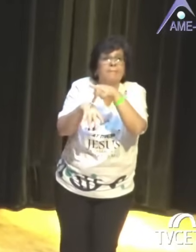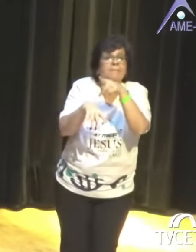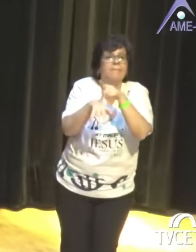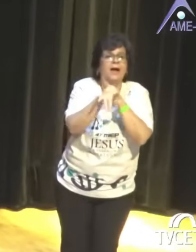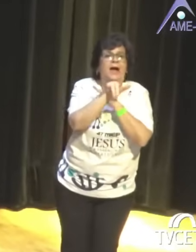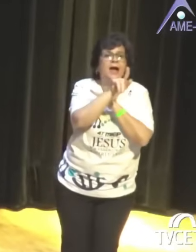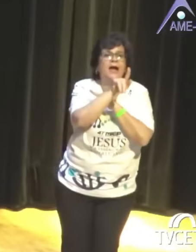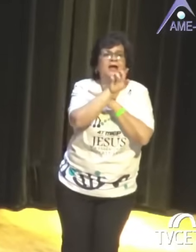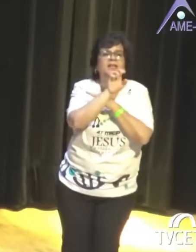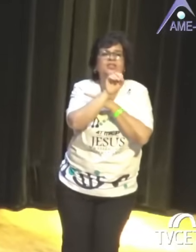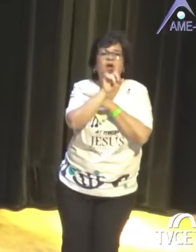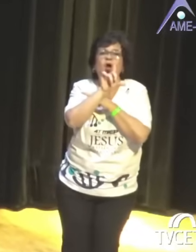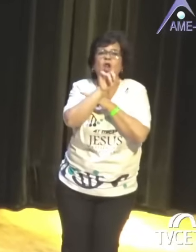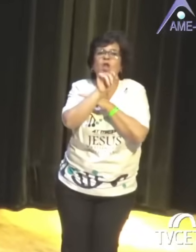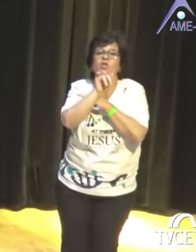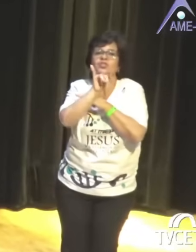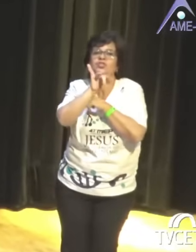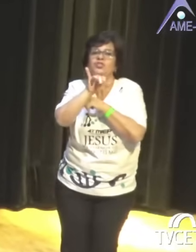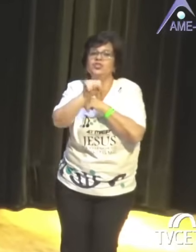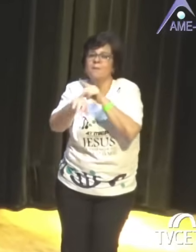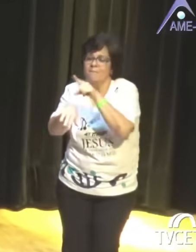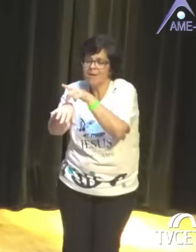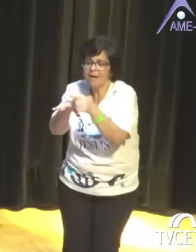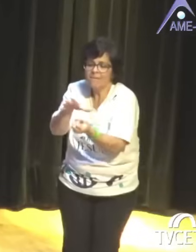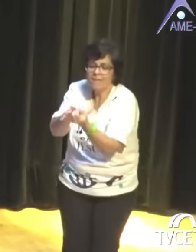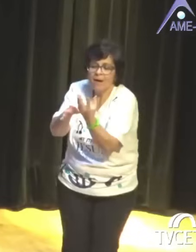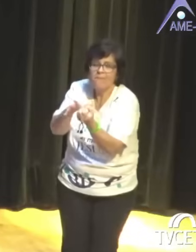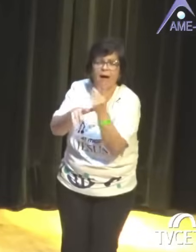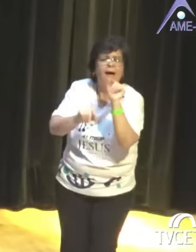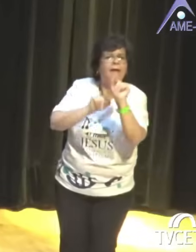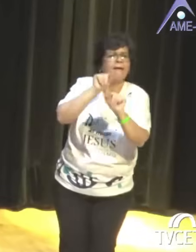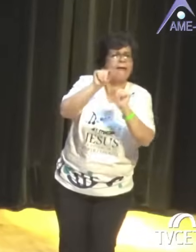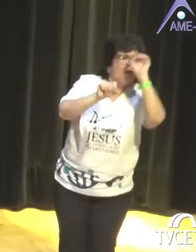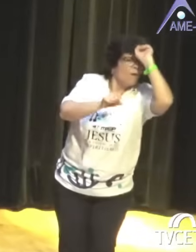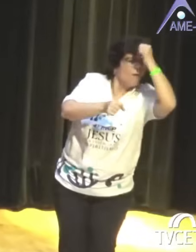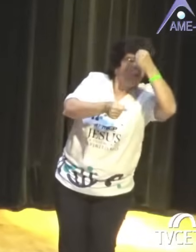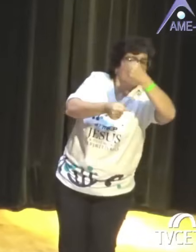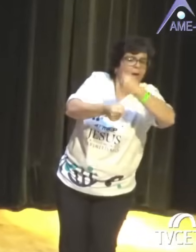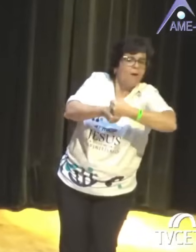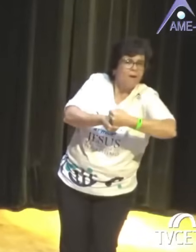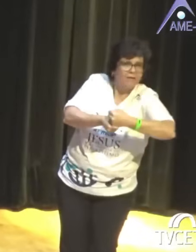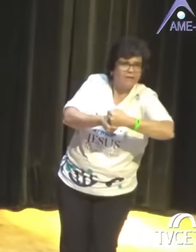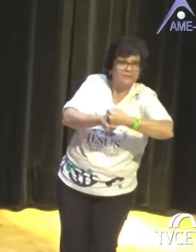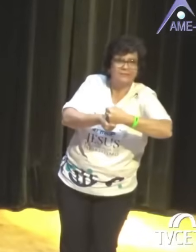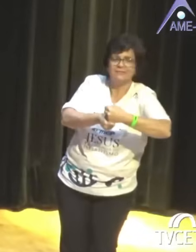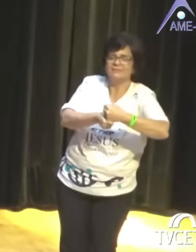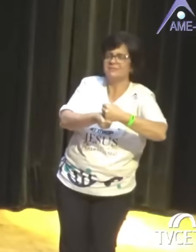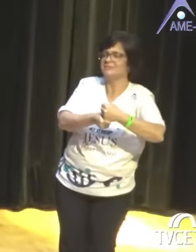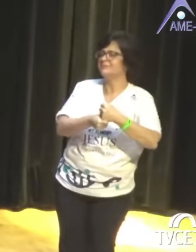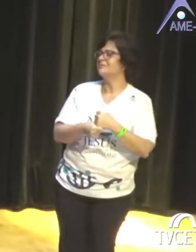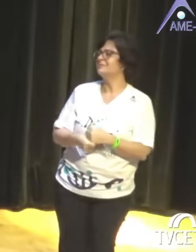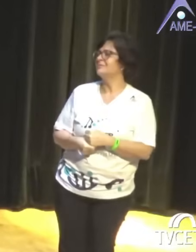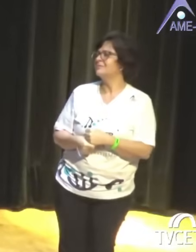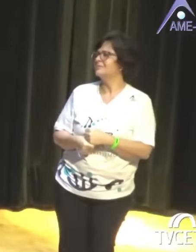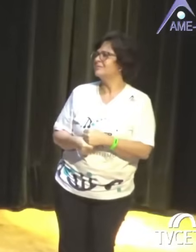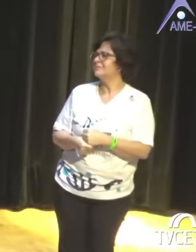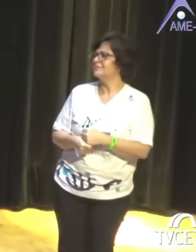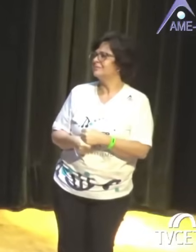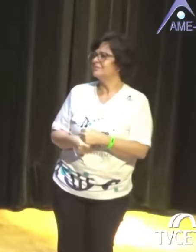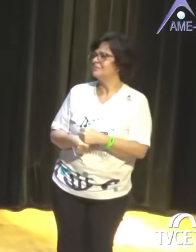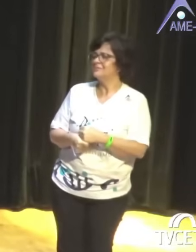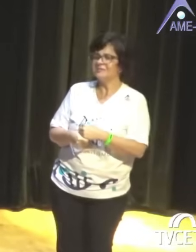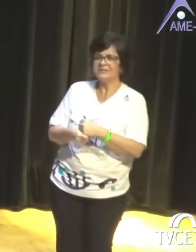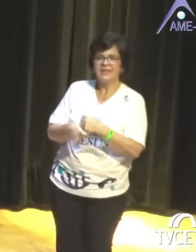planeta quem coordenou quem coordenou